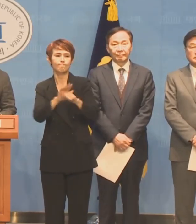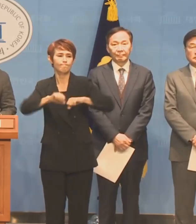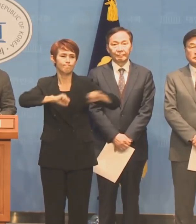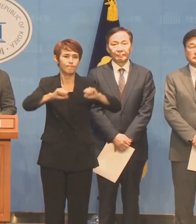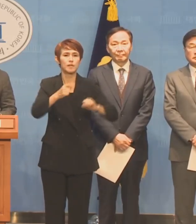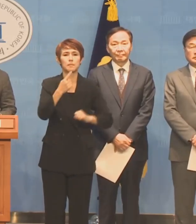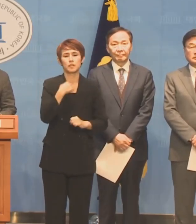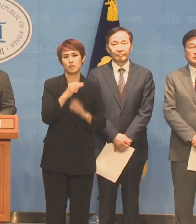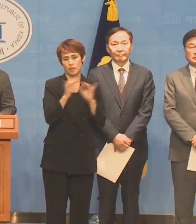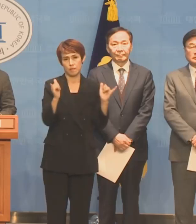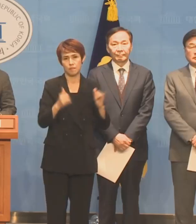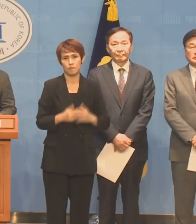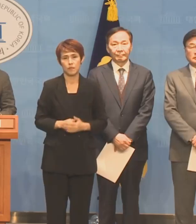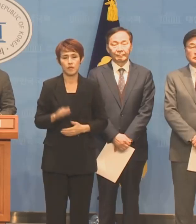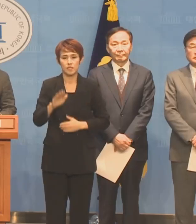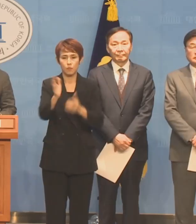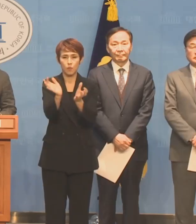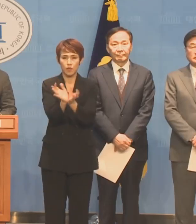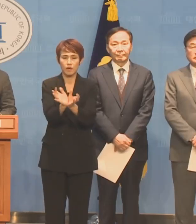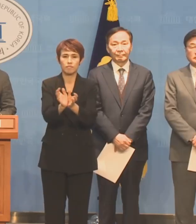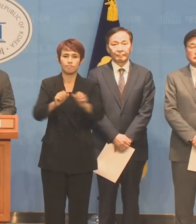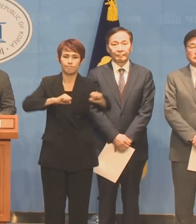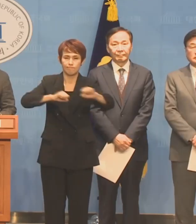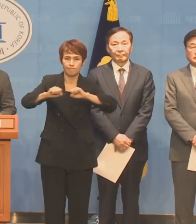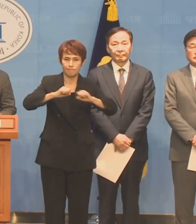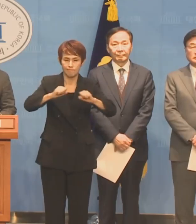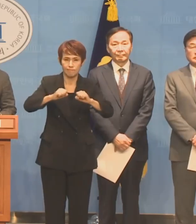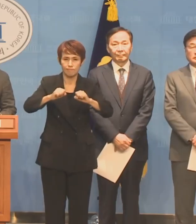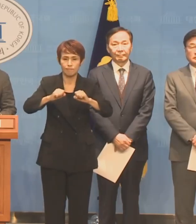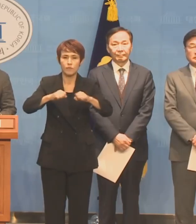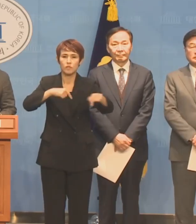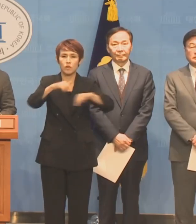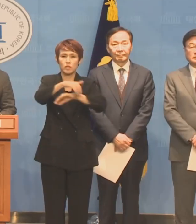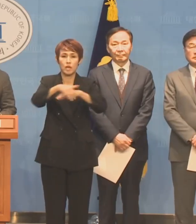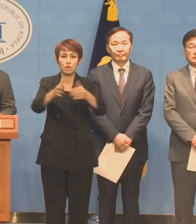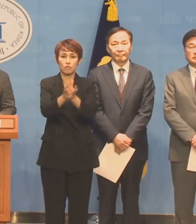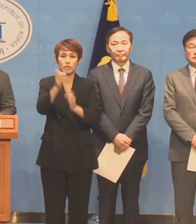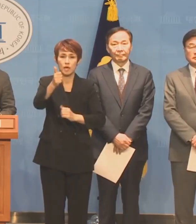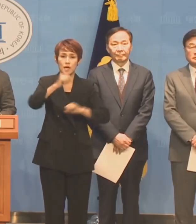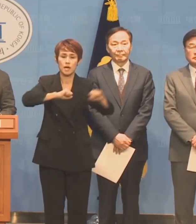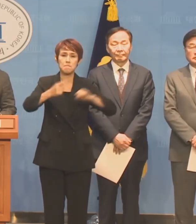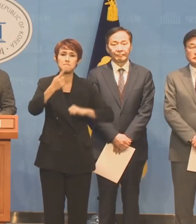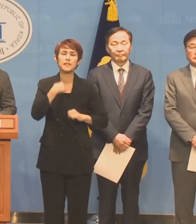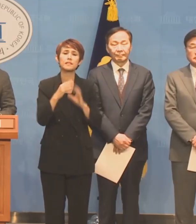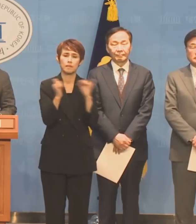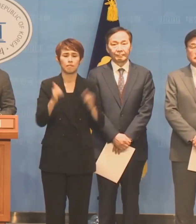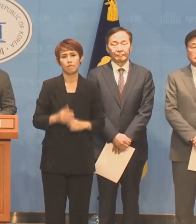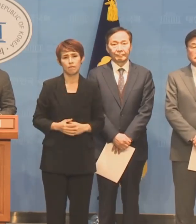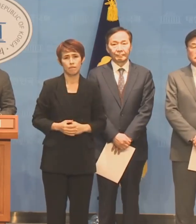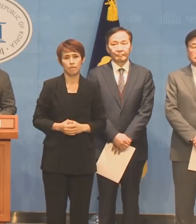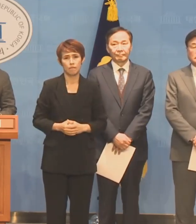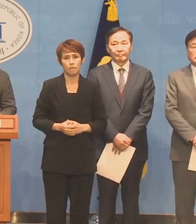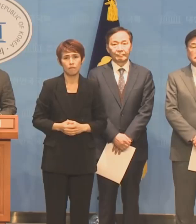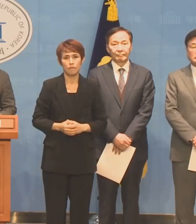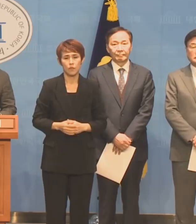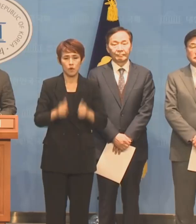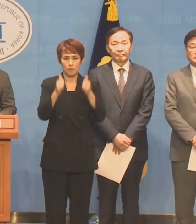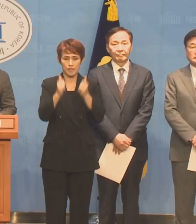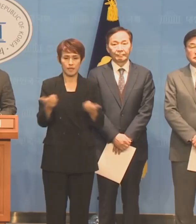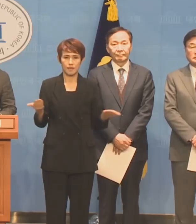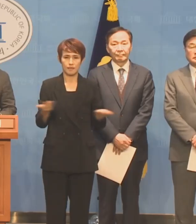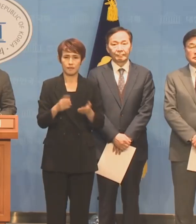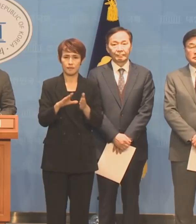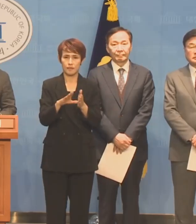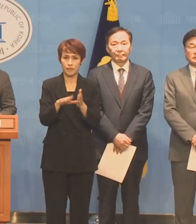참여했으며 진보정당 추진위원회 정책국장으로도 활동한 전력이 있습니다. 그리고 판사로